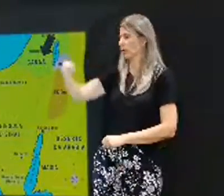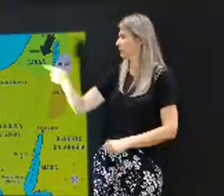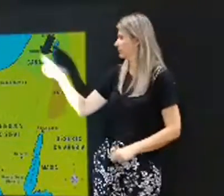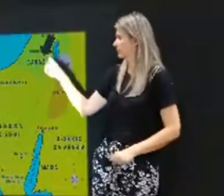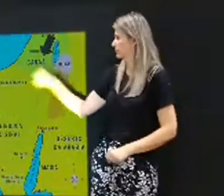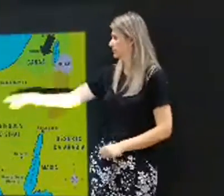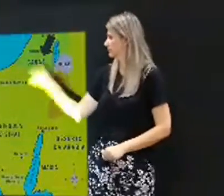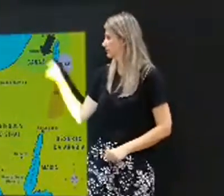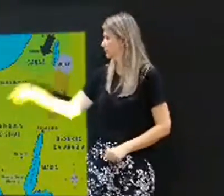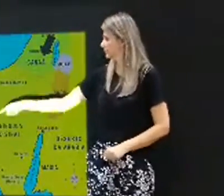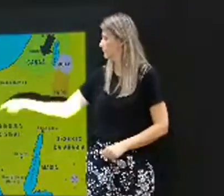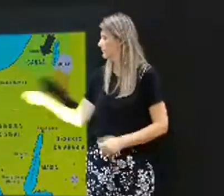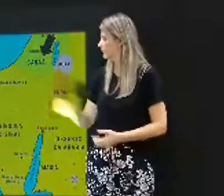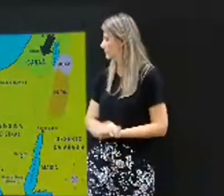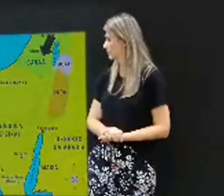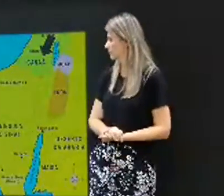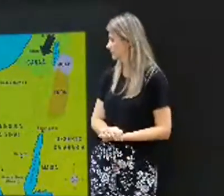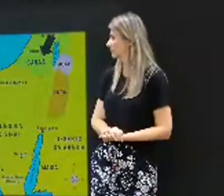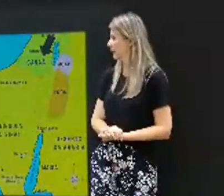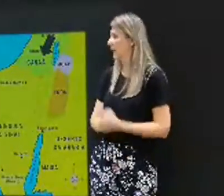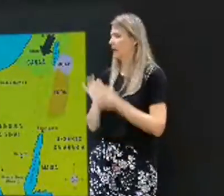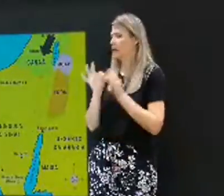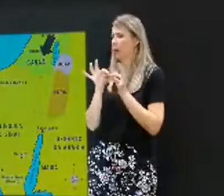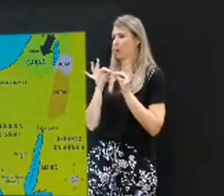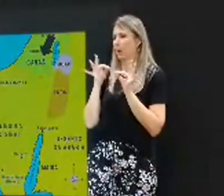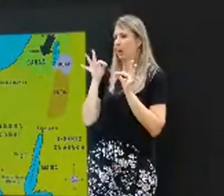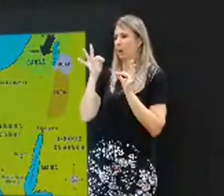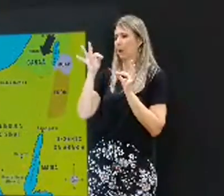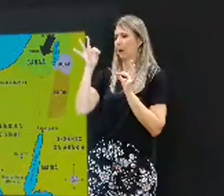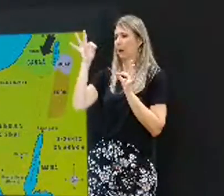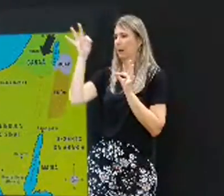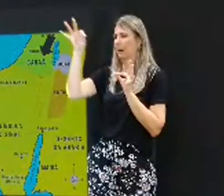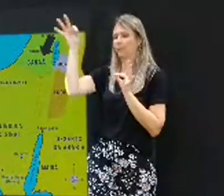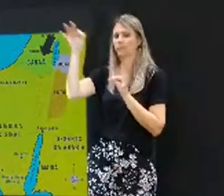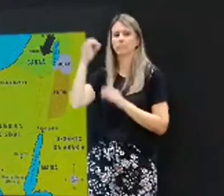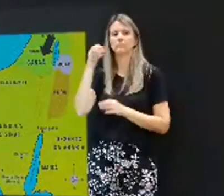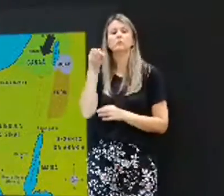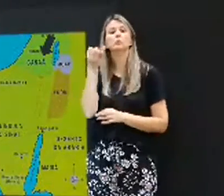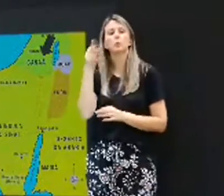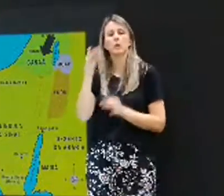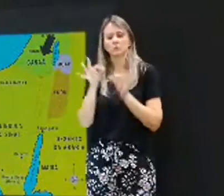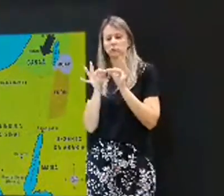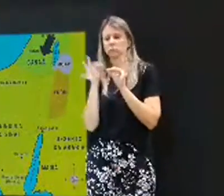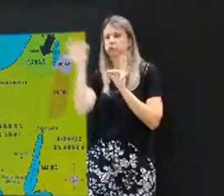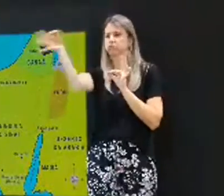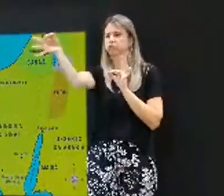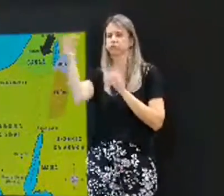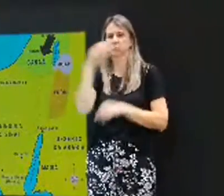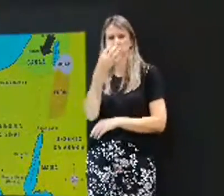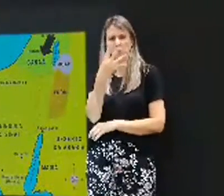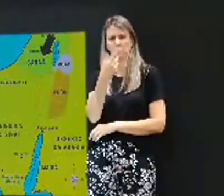E esse aqui é o sinal de Egito, né? Canaã era longe do Egito, muito